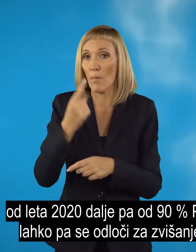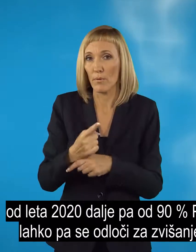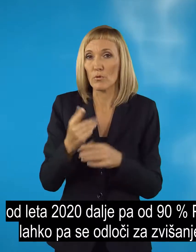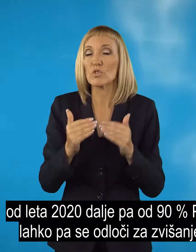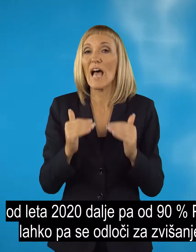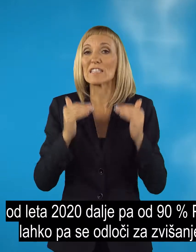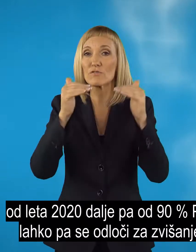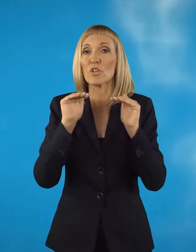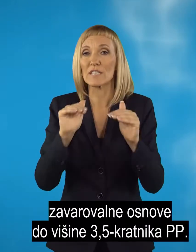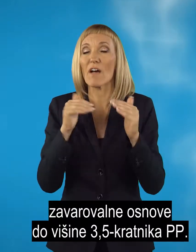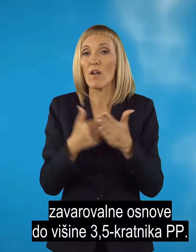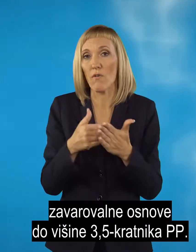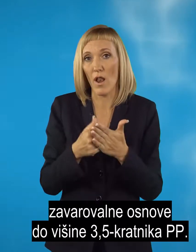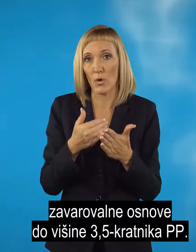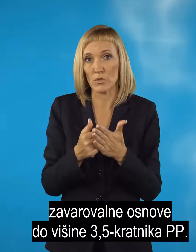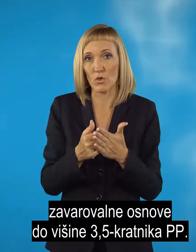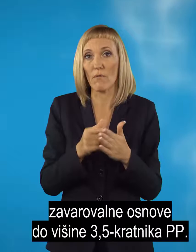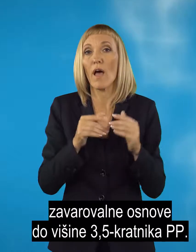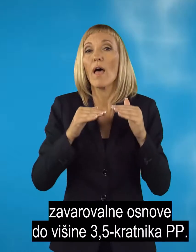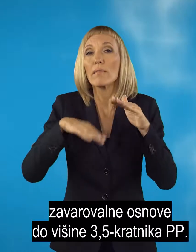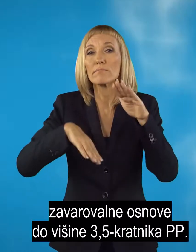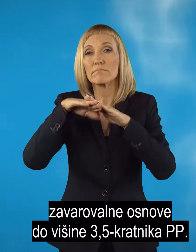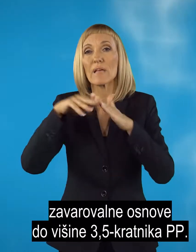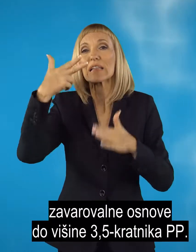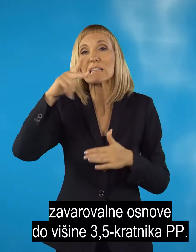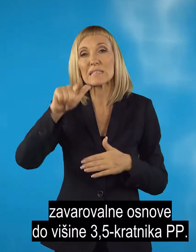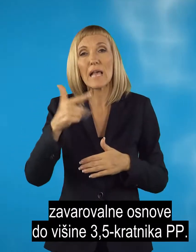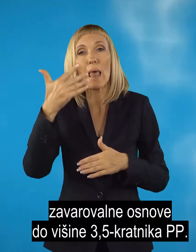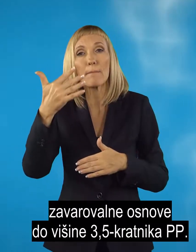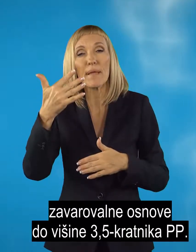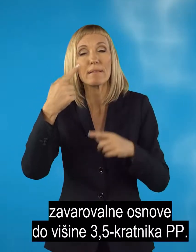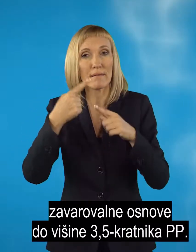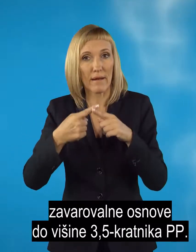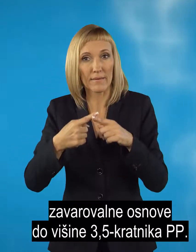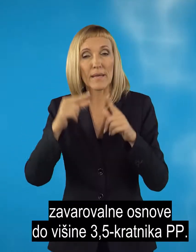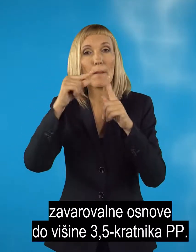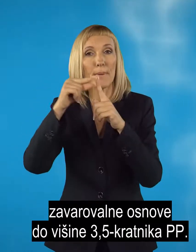za zvišanje zavarovalne osnove do višine 3,5-kratnika PP.